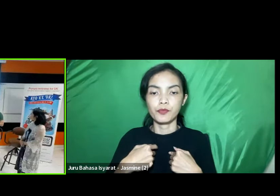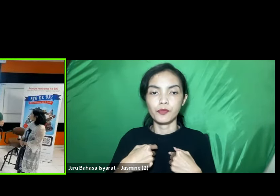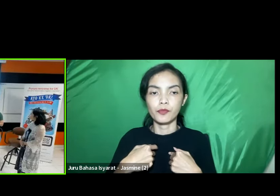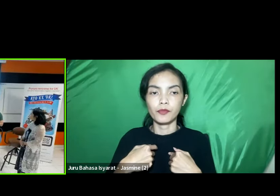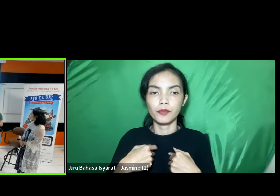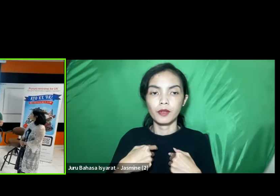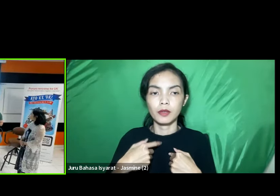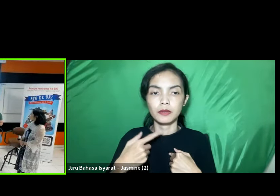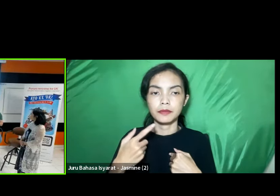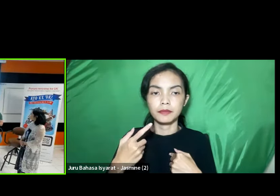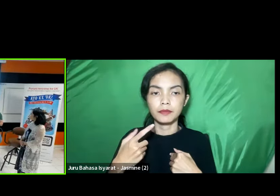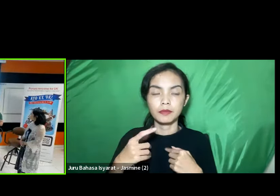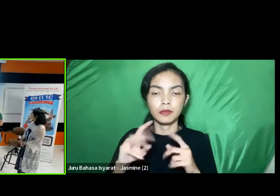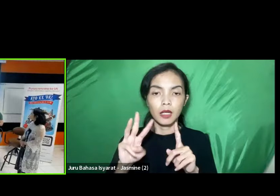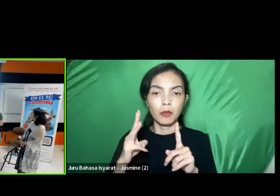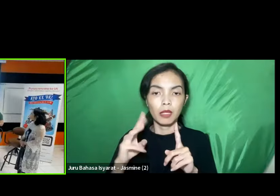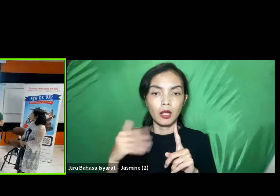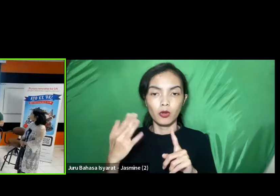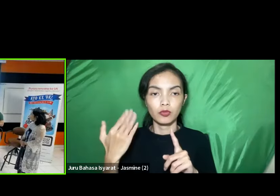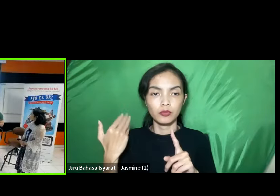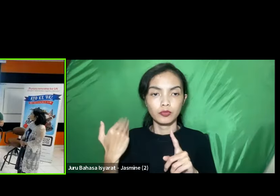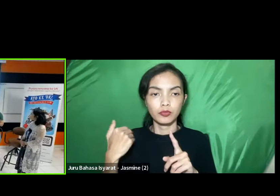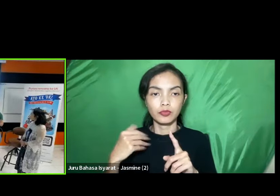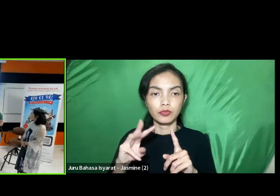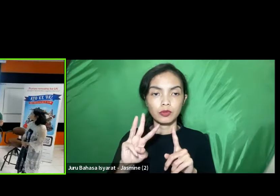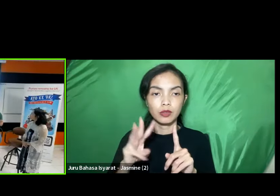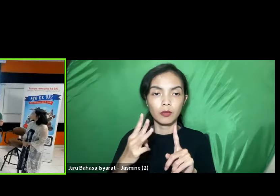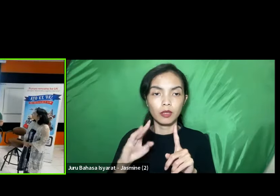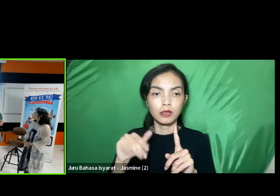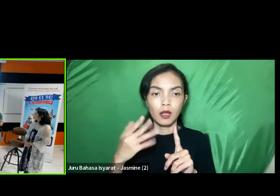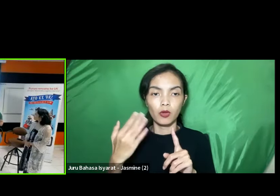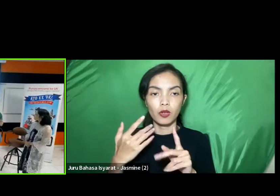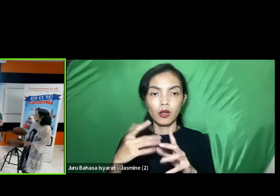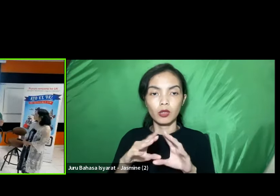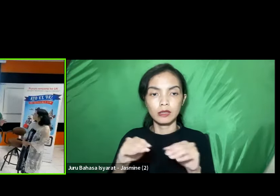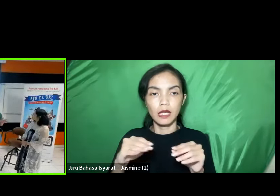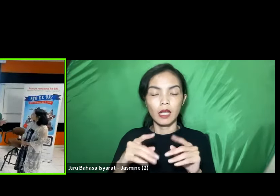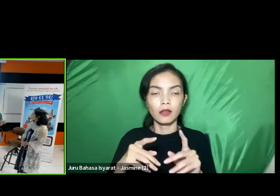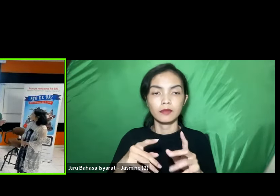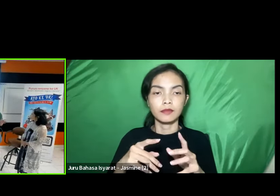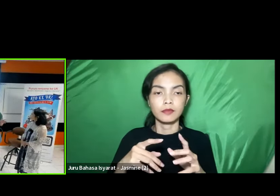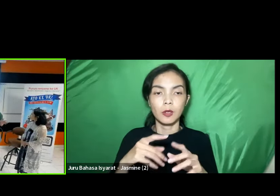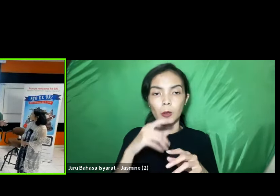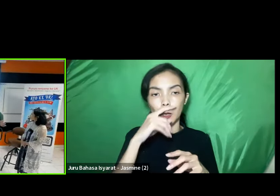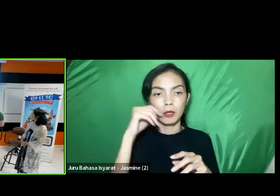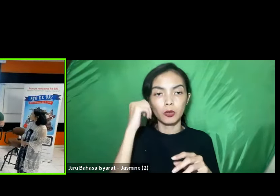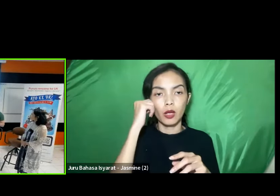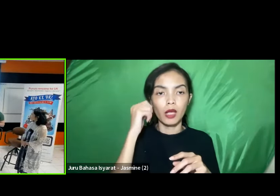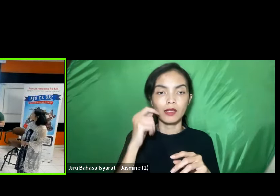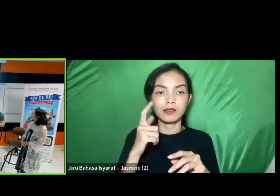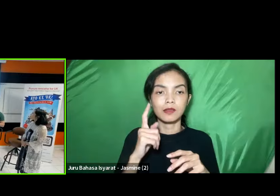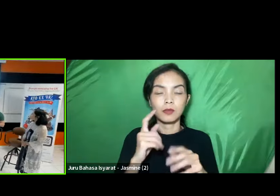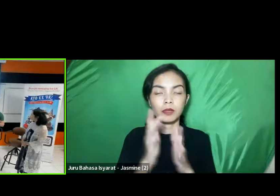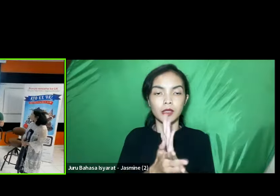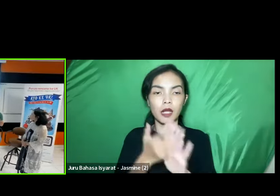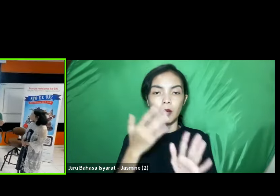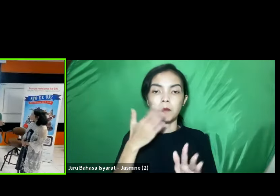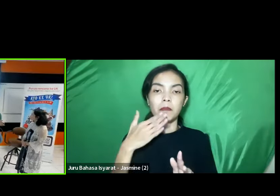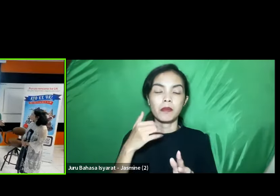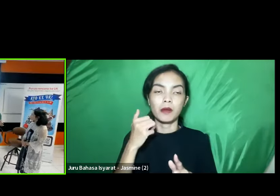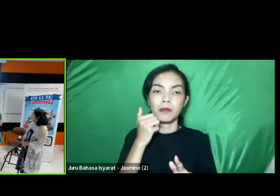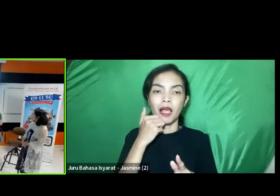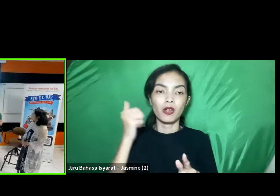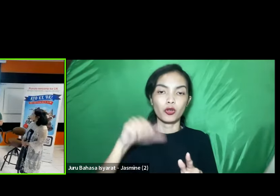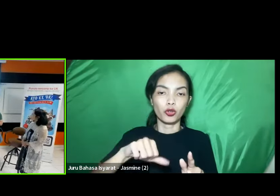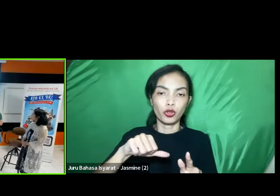cerita dari zaman aku 13 tahun aku kerja dari 13 tahun karena uku itu sempat bangkrut karena kejadian 8 jadi kuu harus kerja